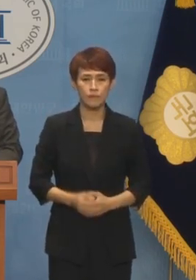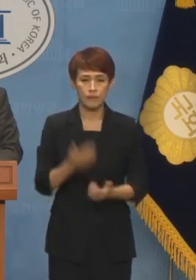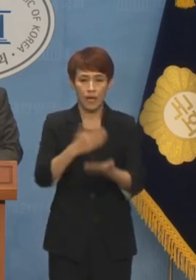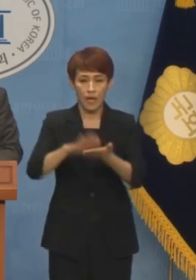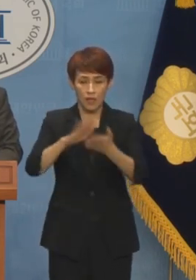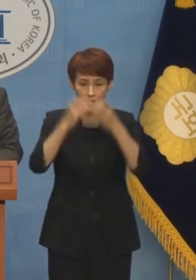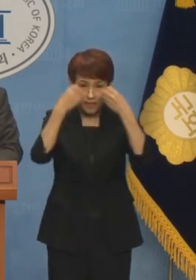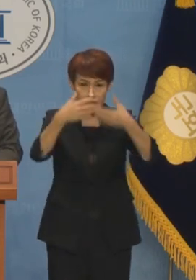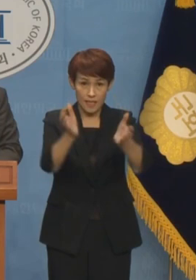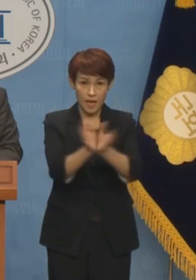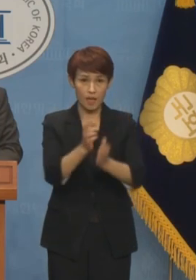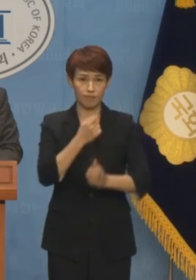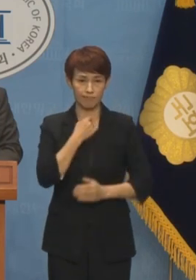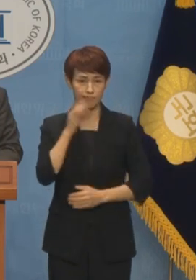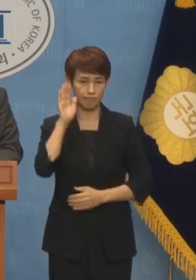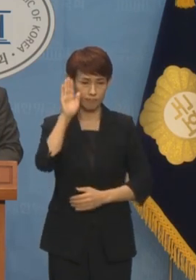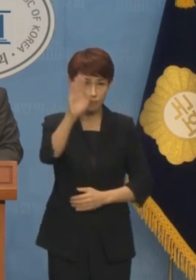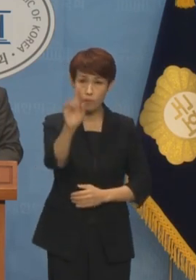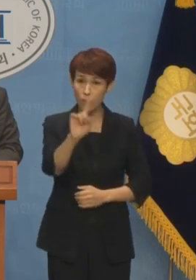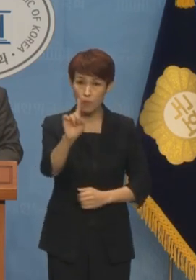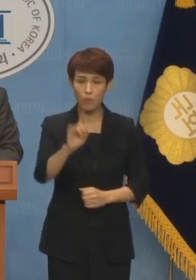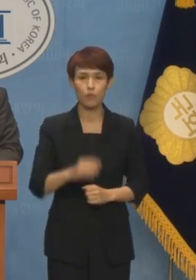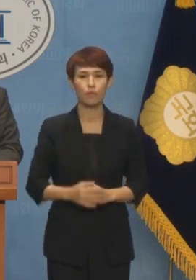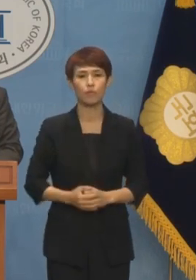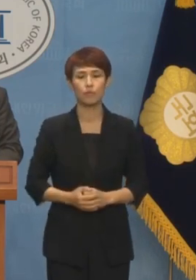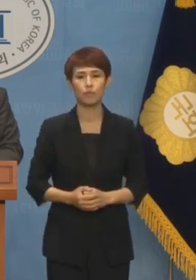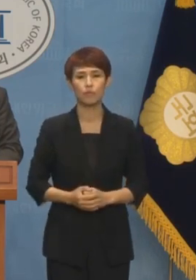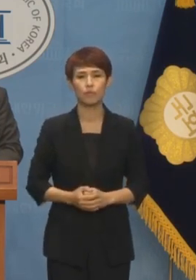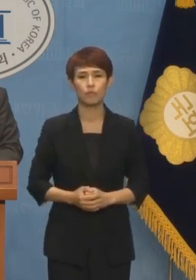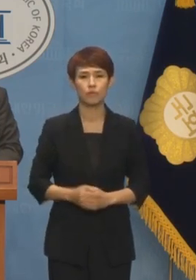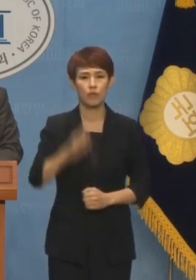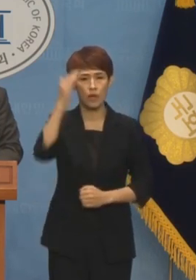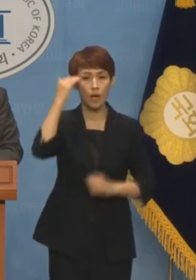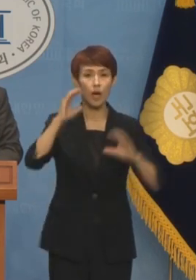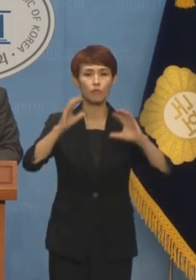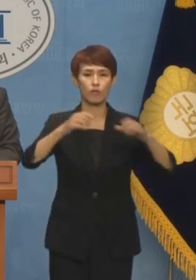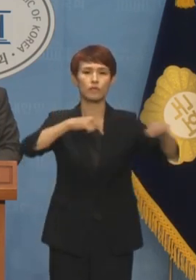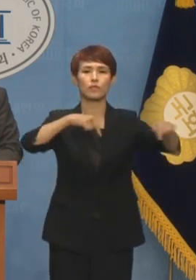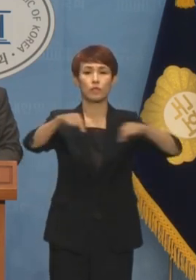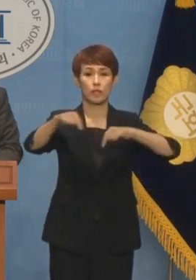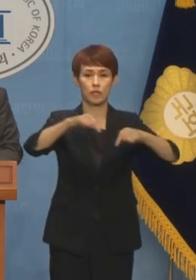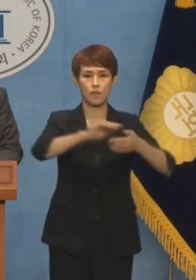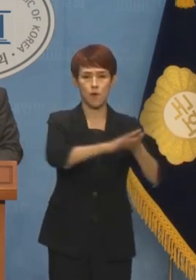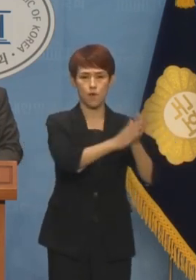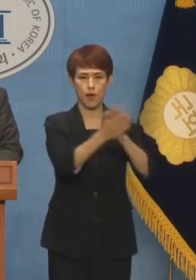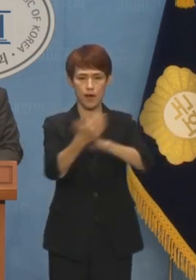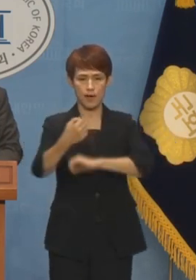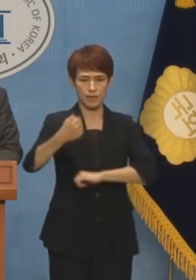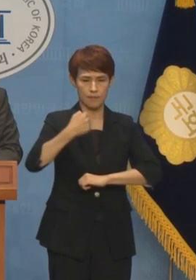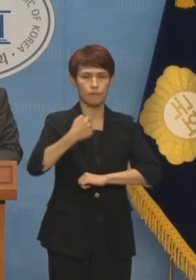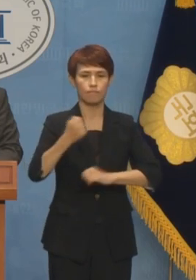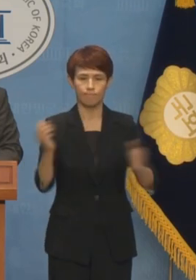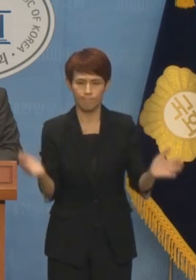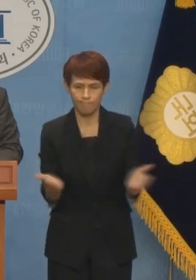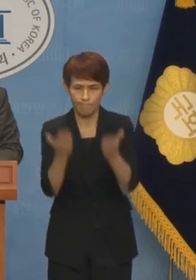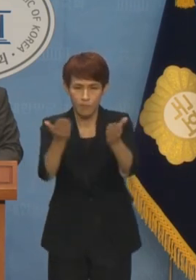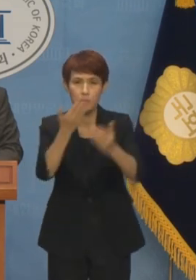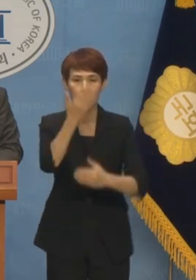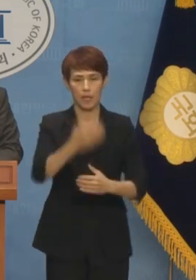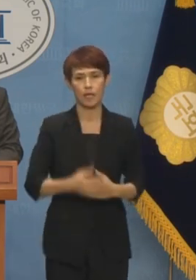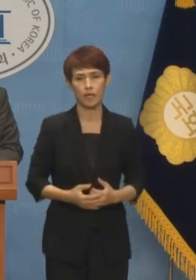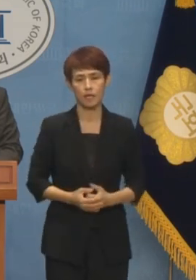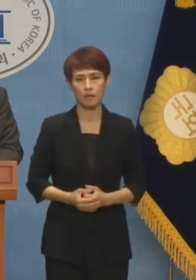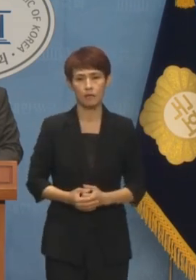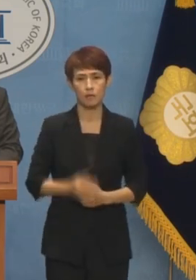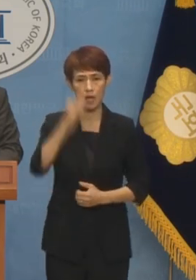개혁신당의 지향에 대해 말씀드리겠습니다. 개혁신당은 대한민국의 정치의 변화를 이끌 기폭제가 될 것입니다.